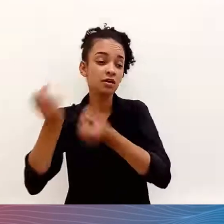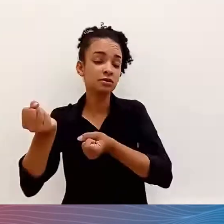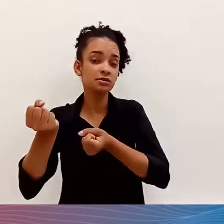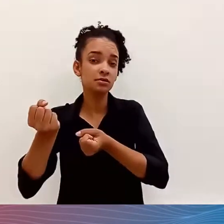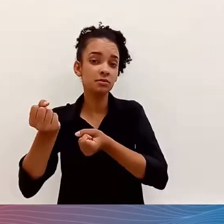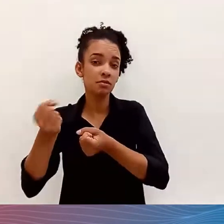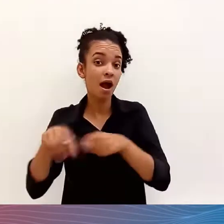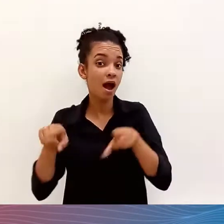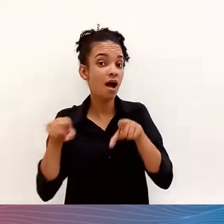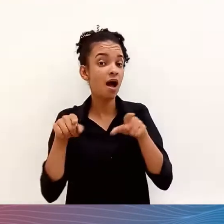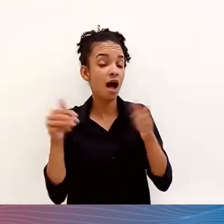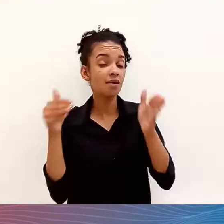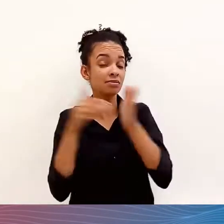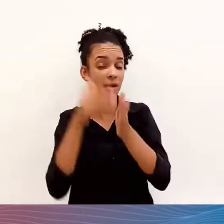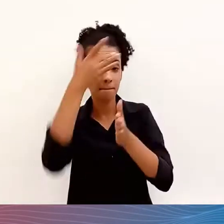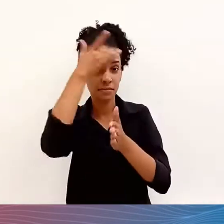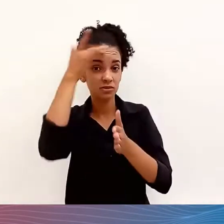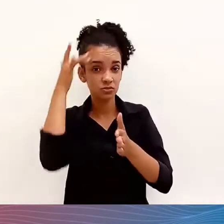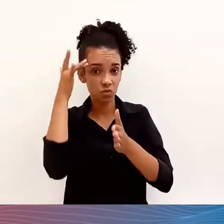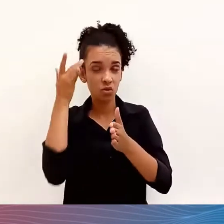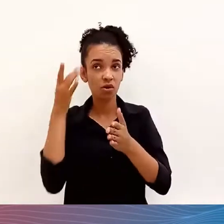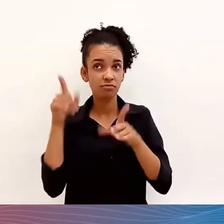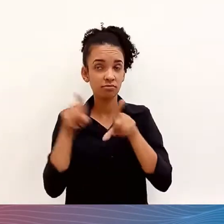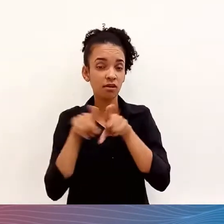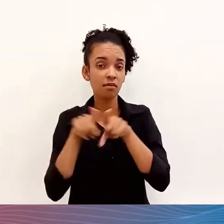no meio deles.